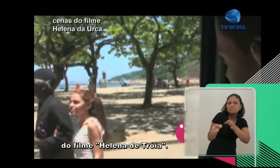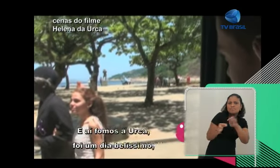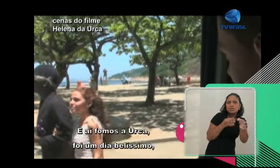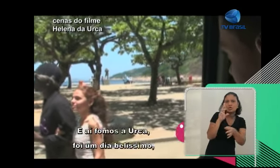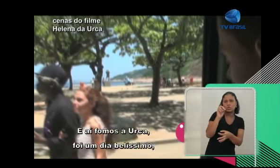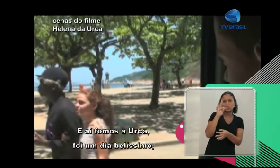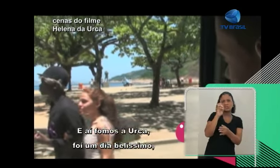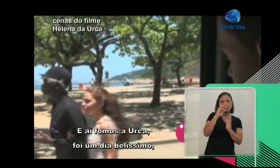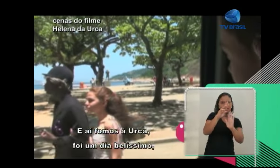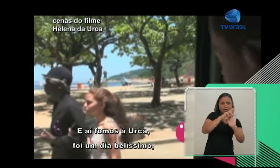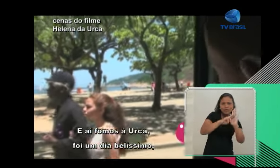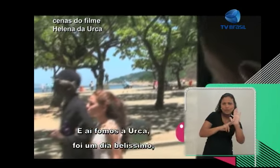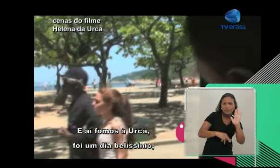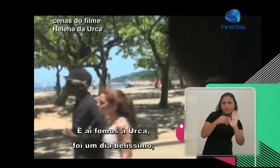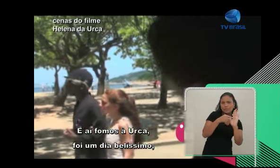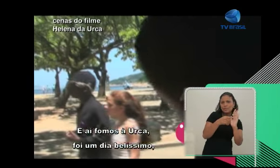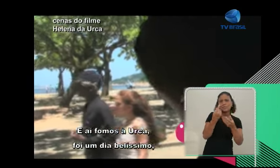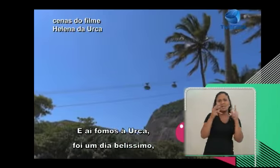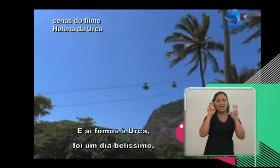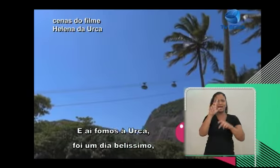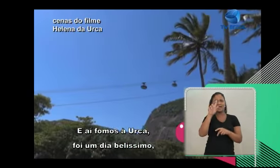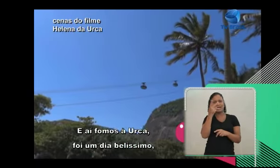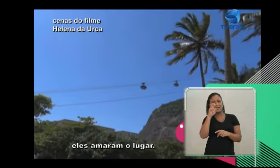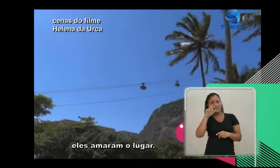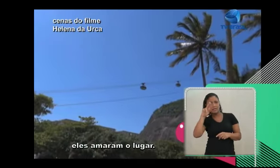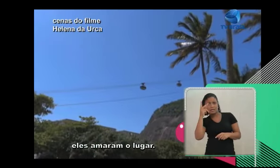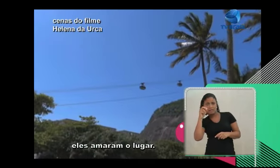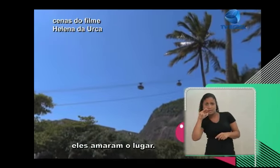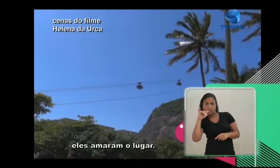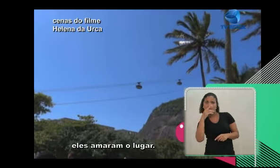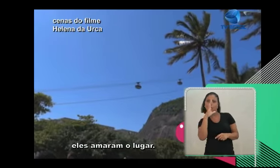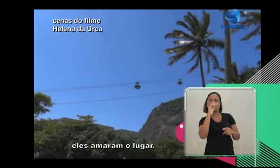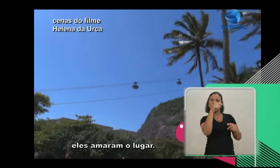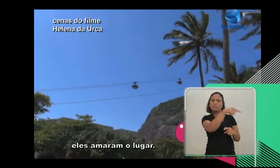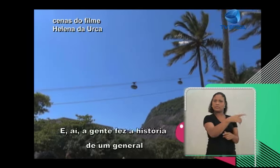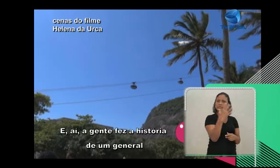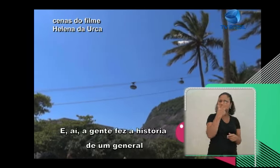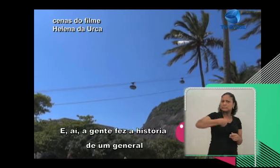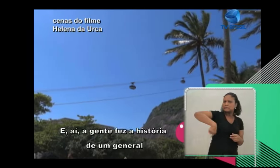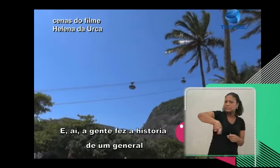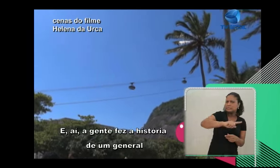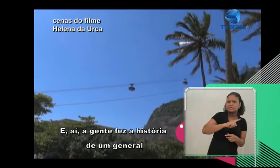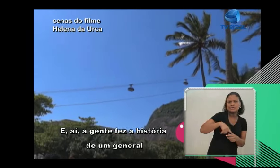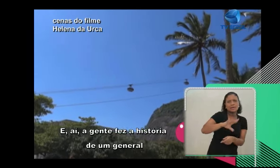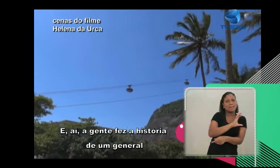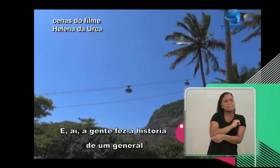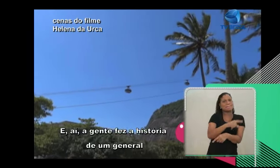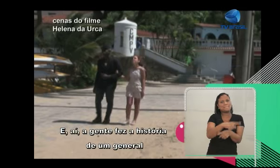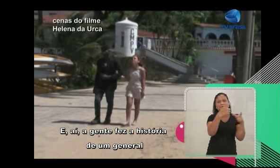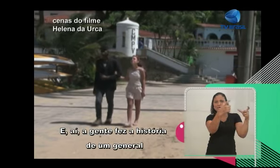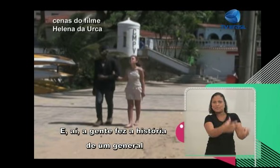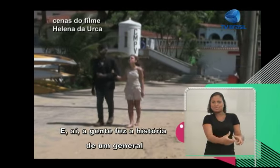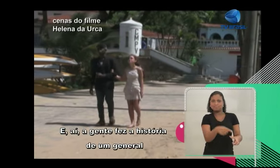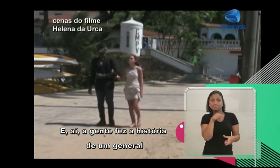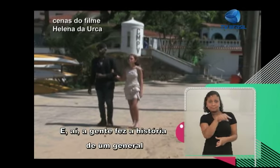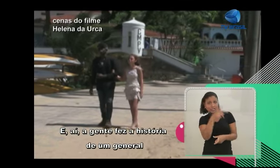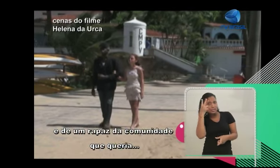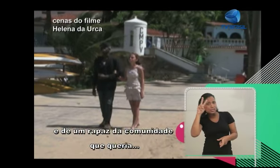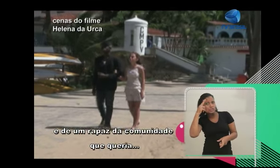E aí fomos na Urca, foi um dia assim, belíssimo, eles amaram o lugar. E aí a gente fez a história de um general e de